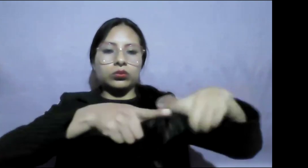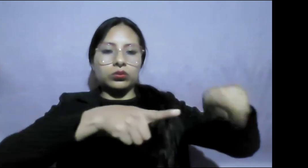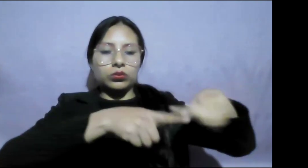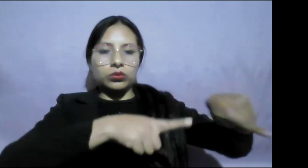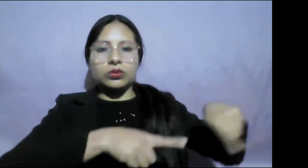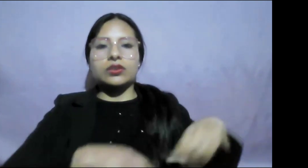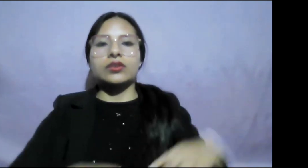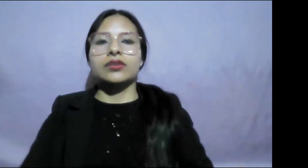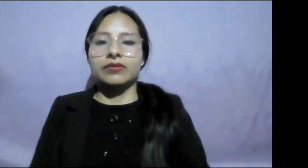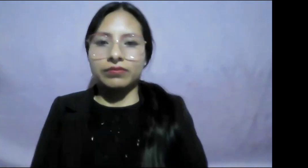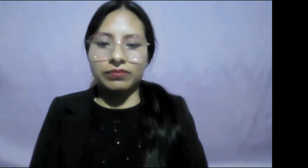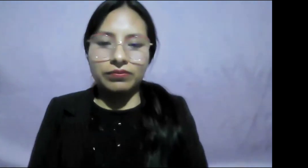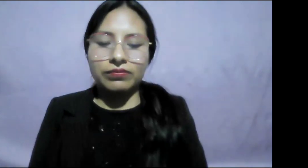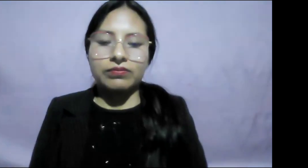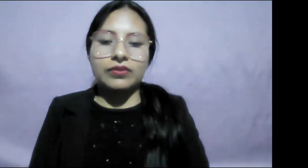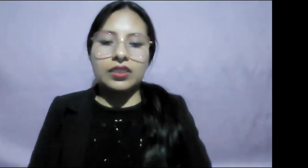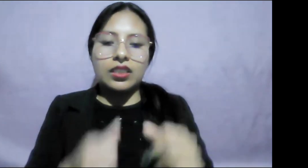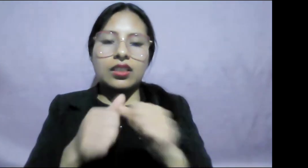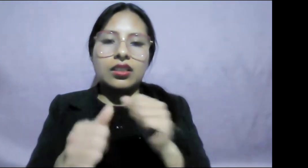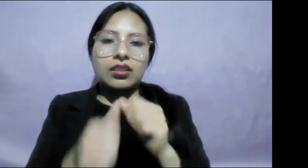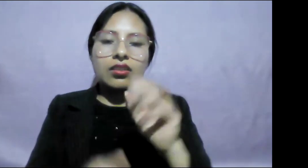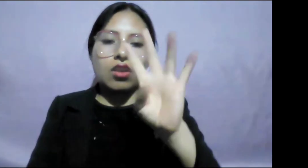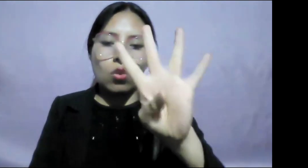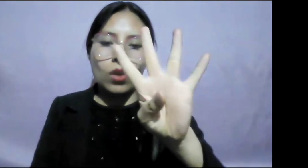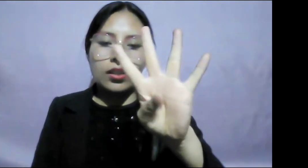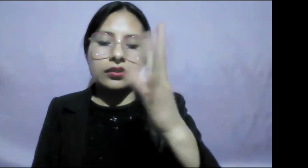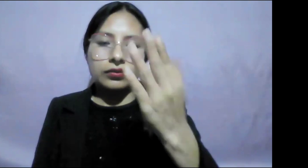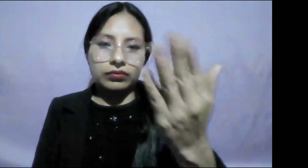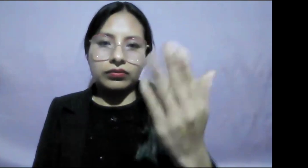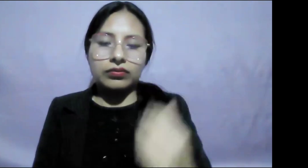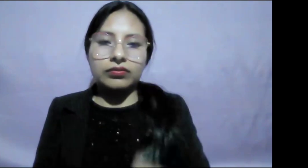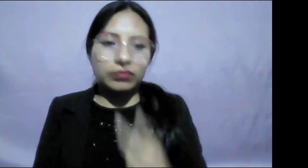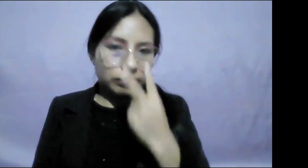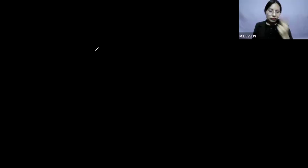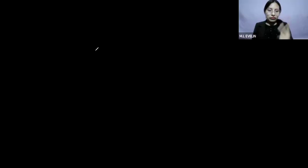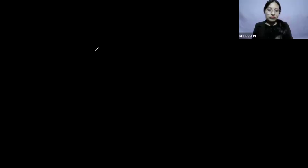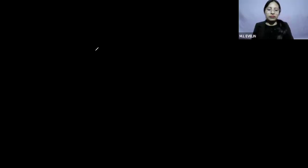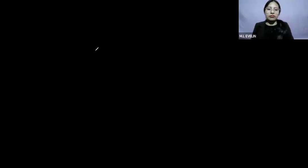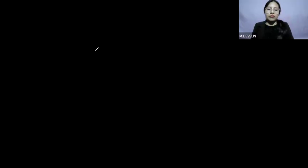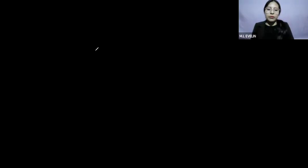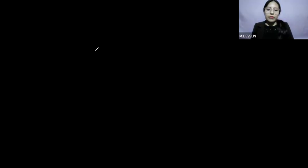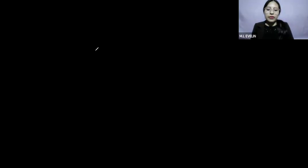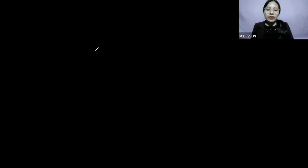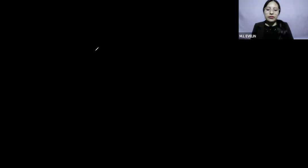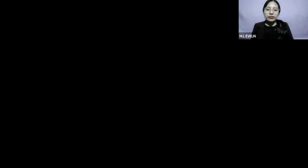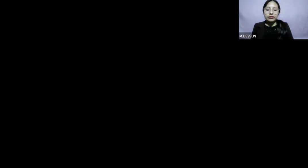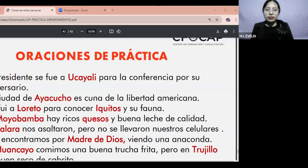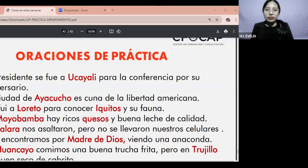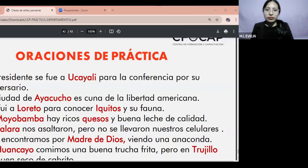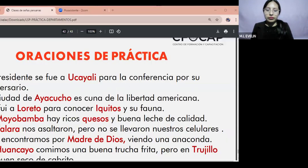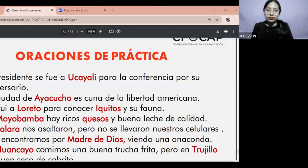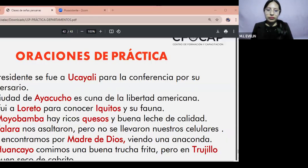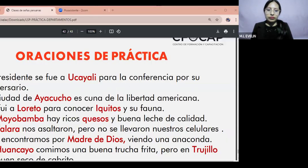diferentes Ahí está muy bien continuamos con la número cuatro